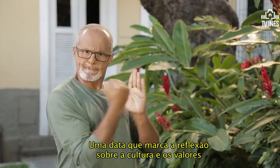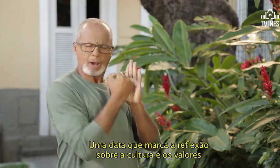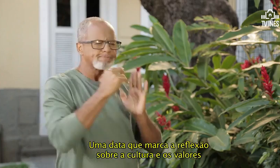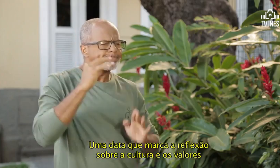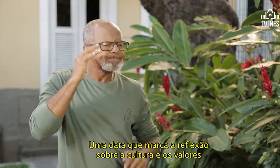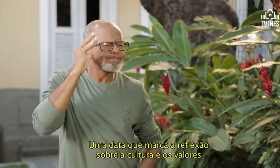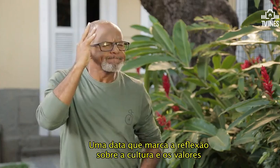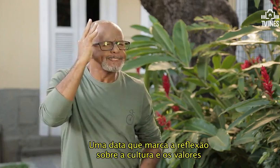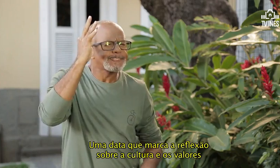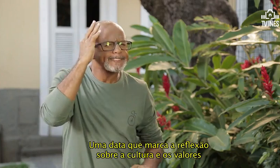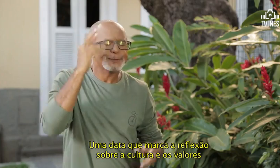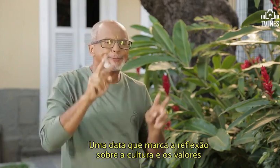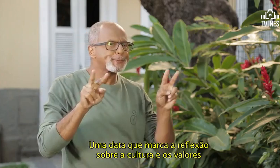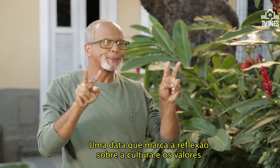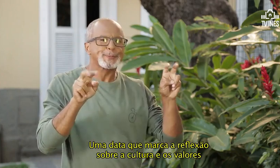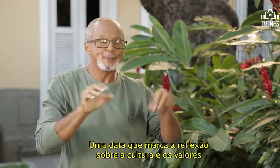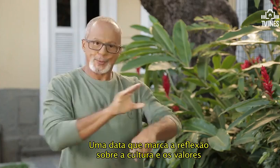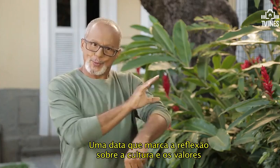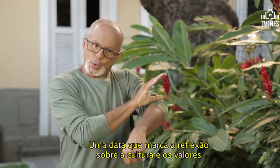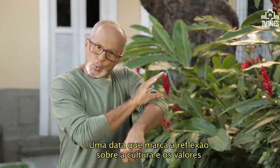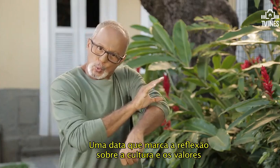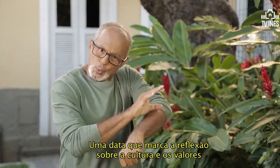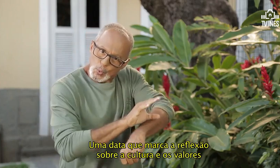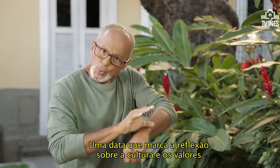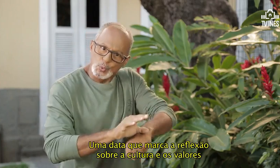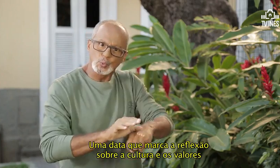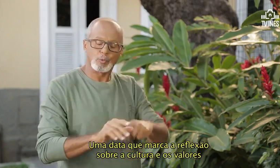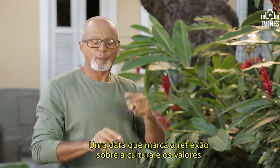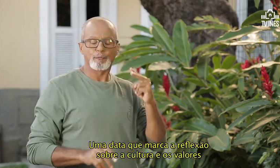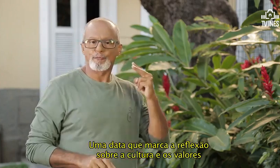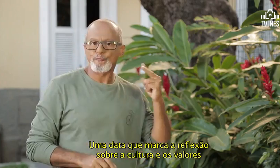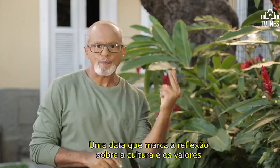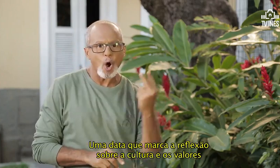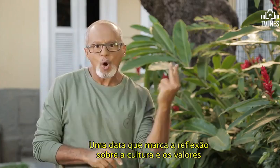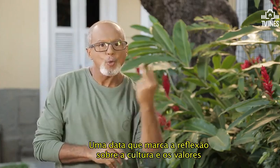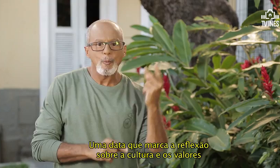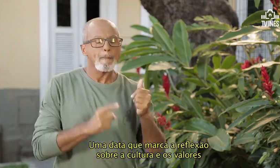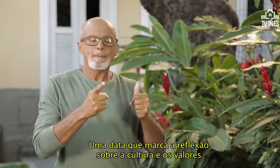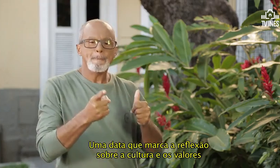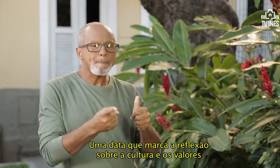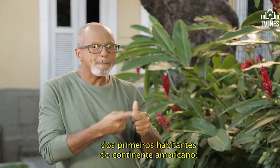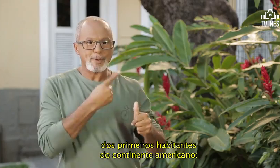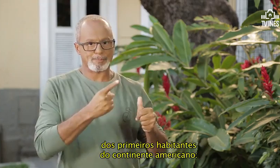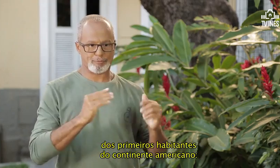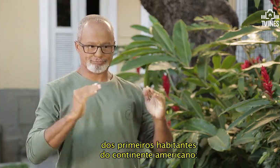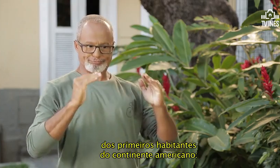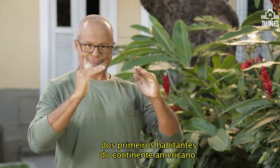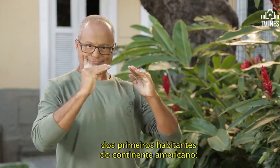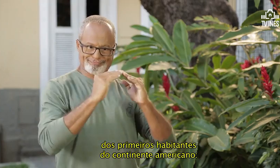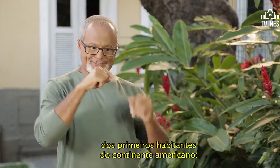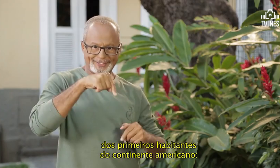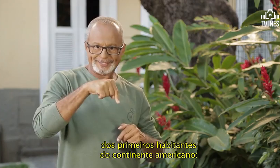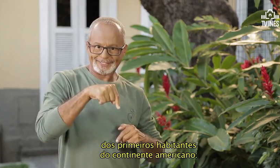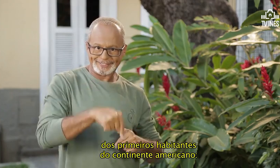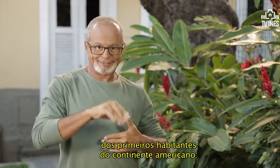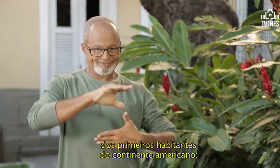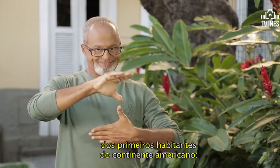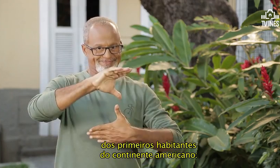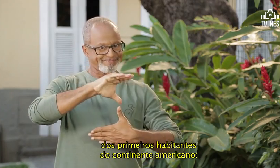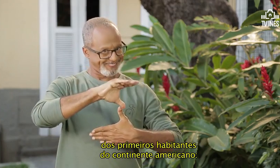Uma data que marca a reflexão sobre a cultura e os valores dos primeiros habitantes do continente